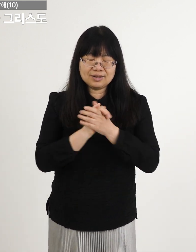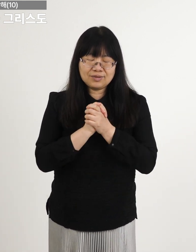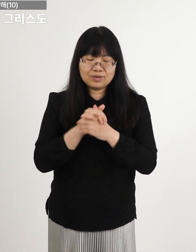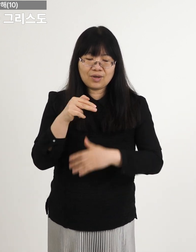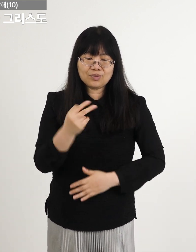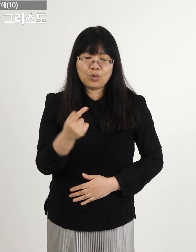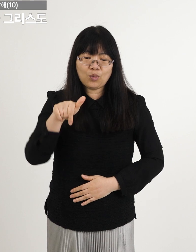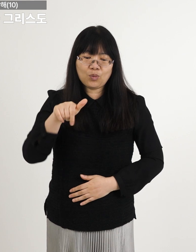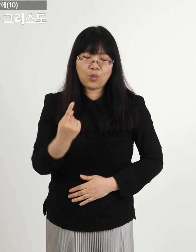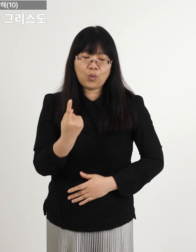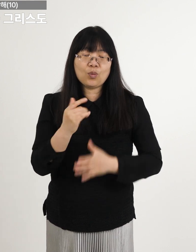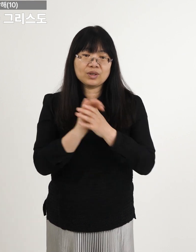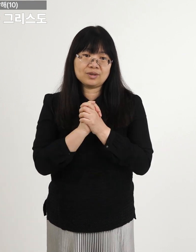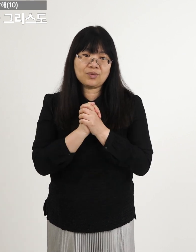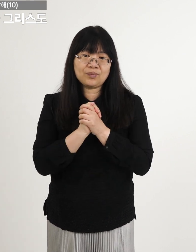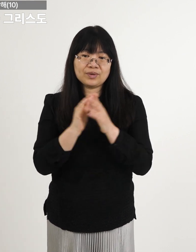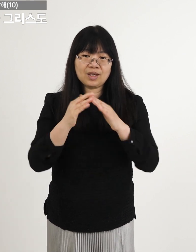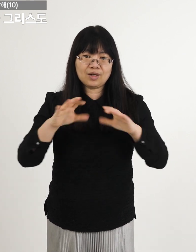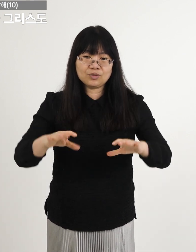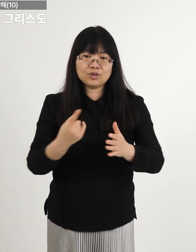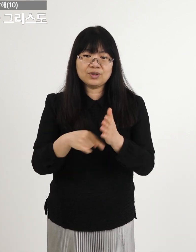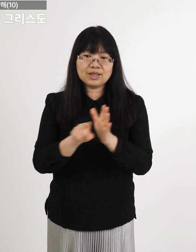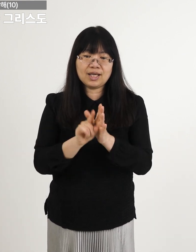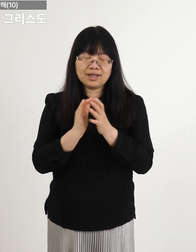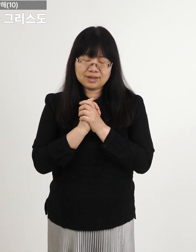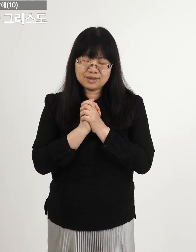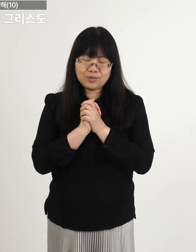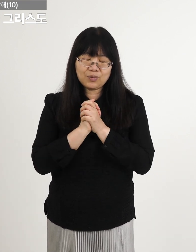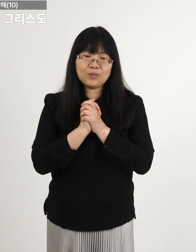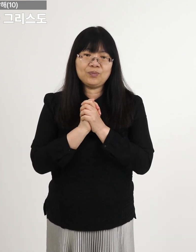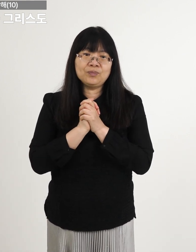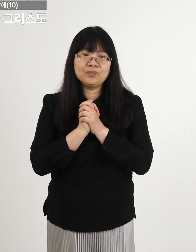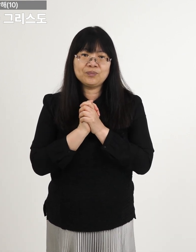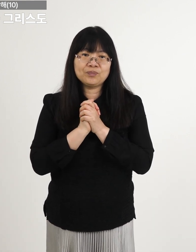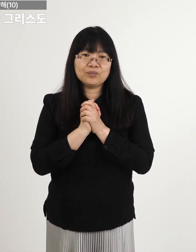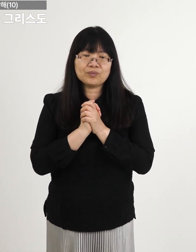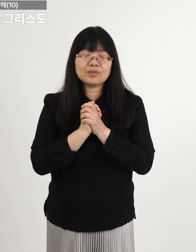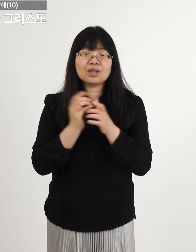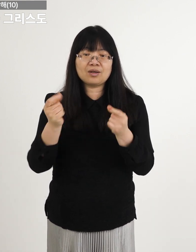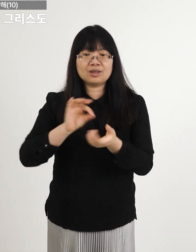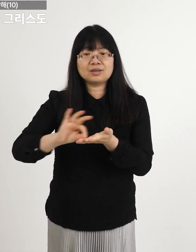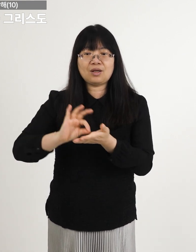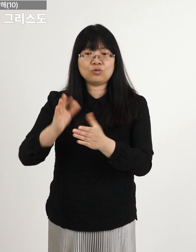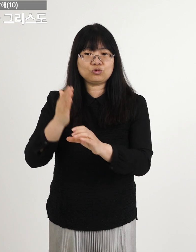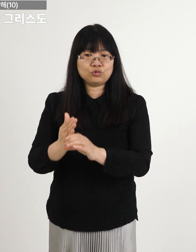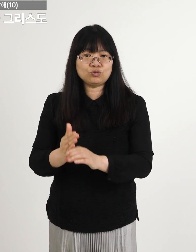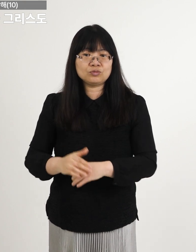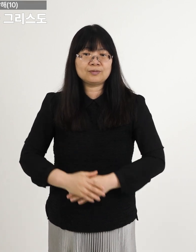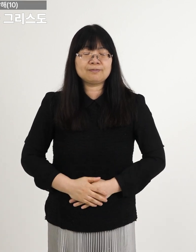기도라든지 뭐 이웃을 위한 기도라든지 이렇게 사용을 하죠.